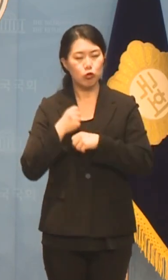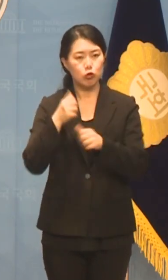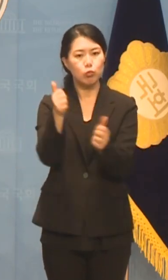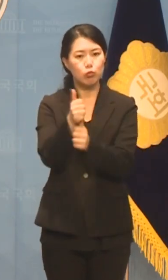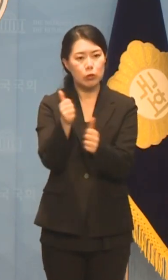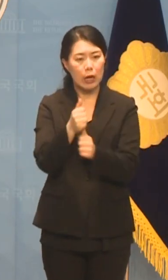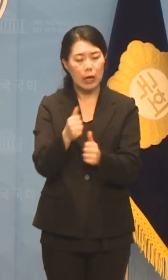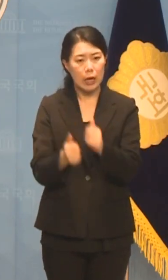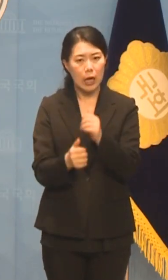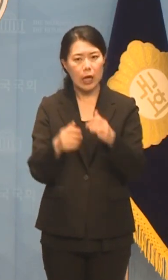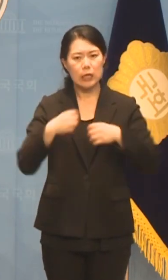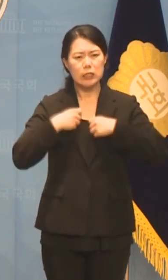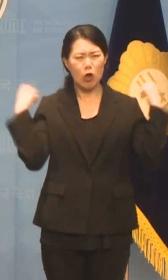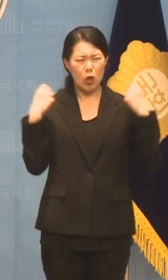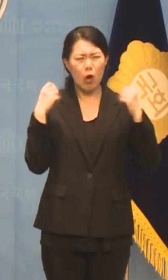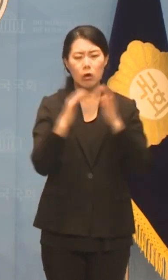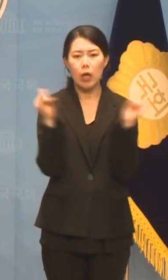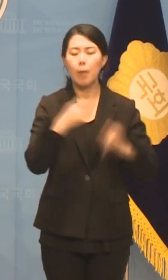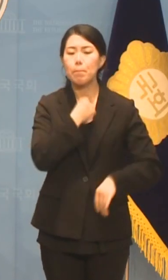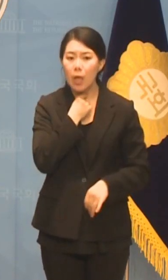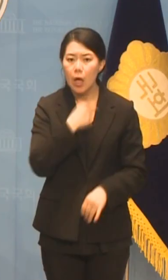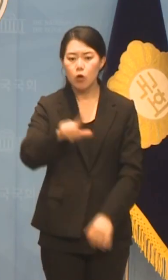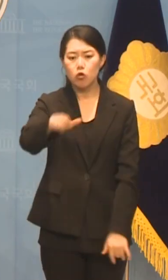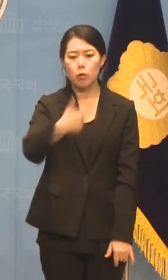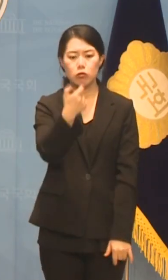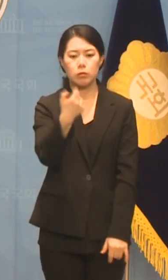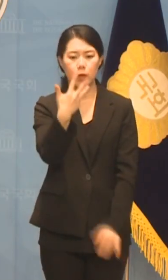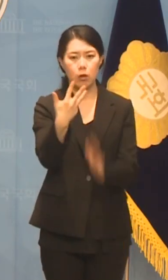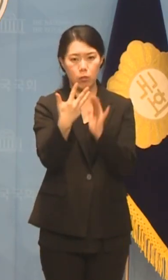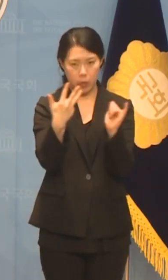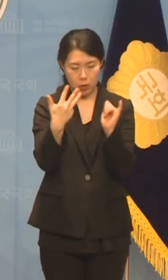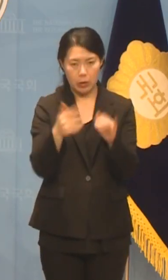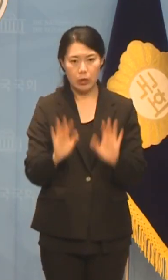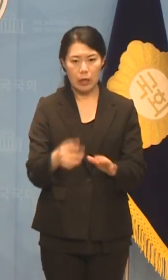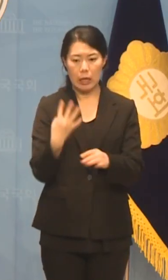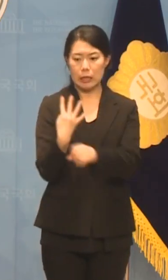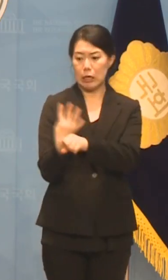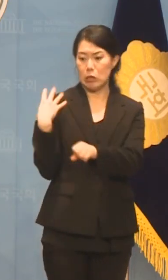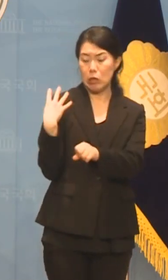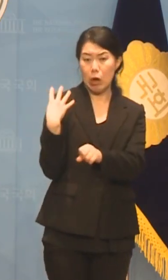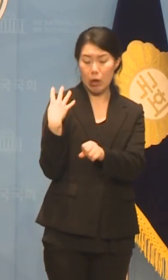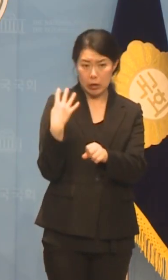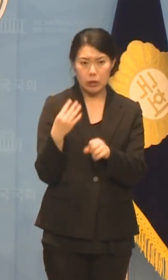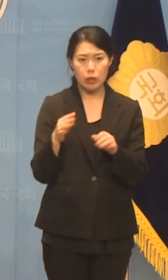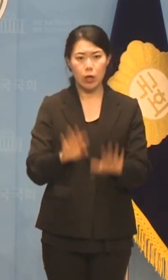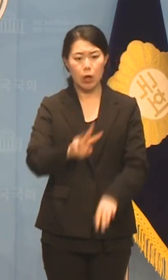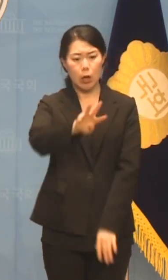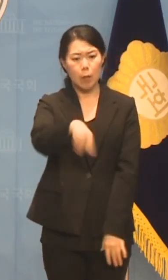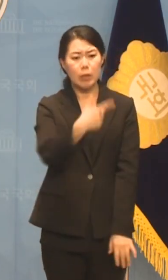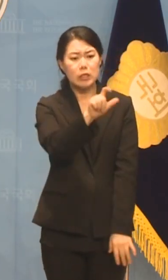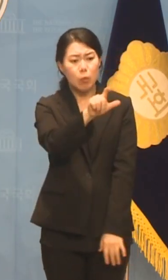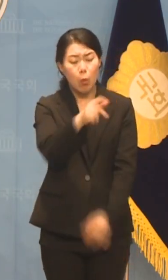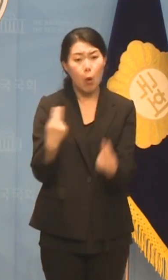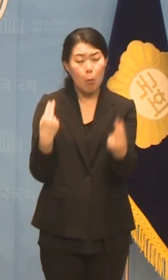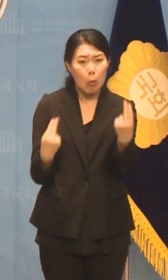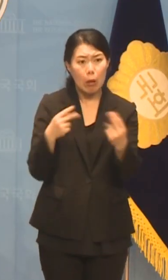전역 인원은 668명으로 4년 전 1분기 315명에